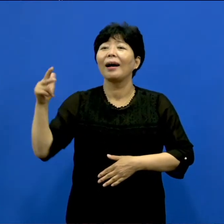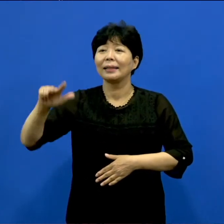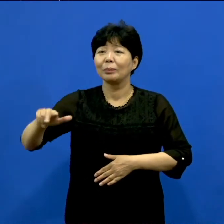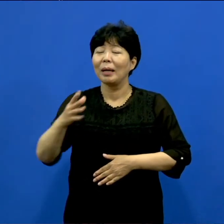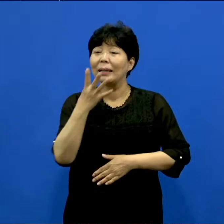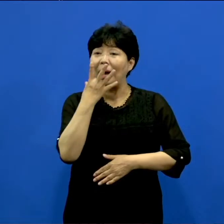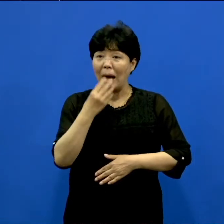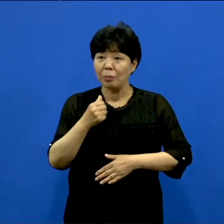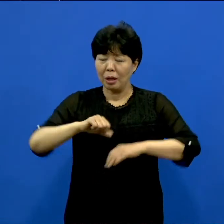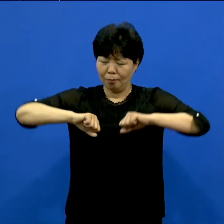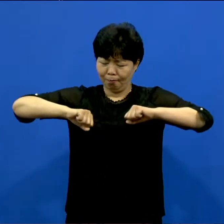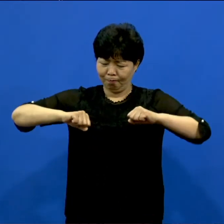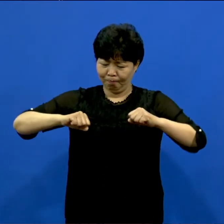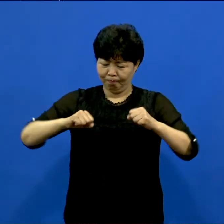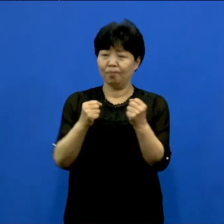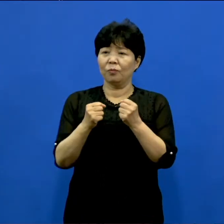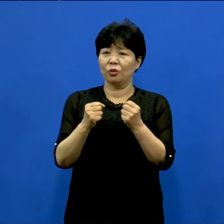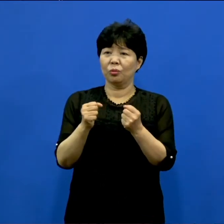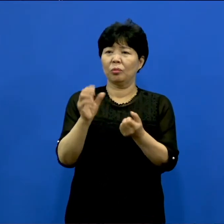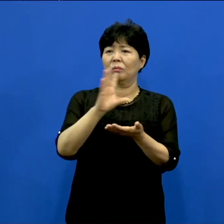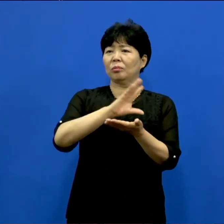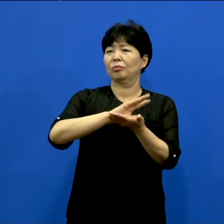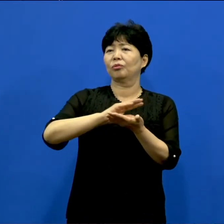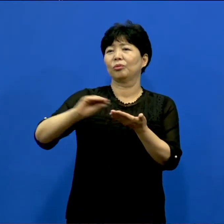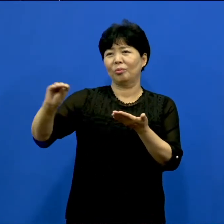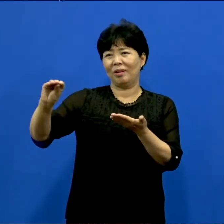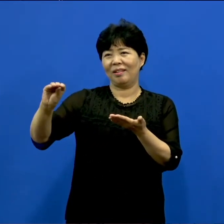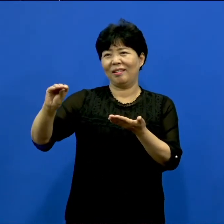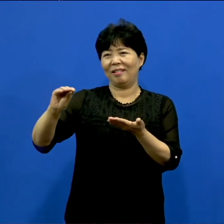떠났어요. 이게 굉장히 중요한 겁니다. 여러분.